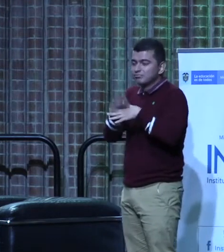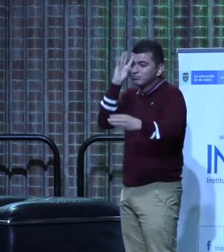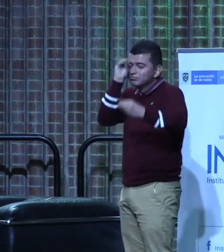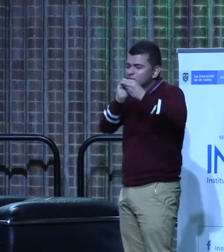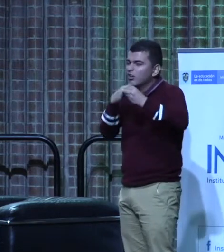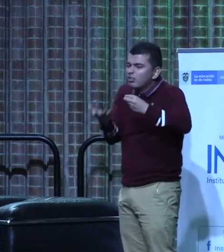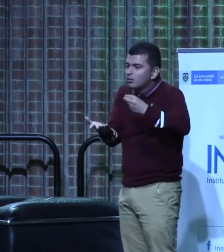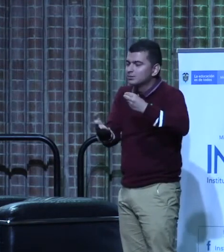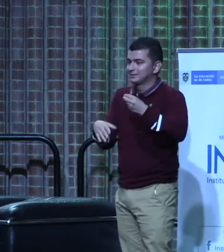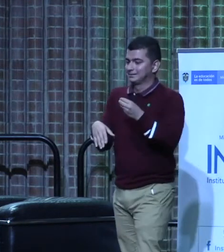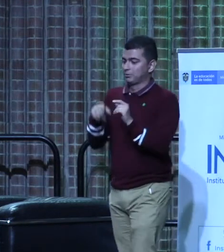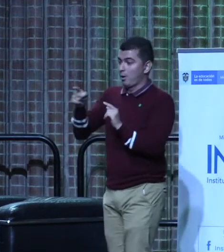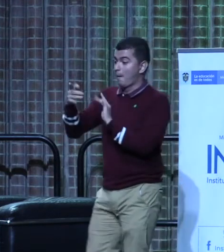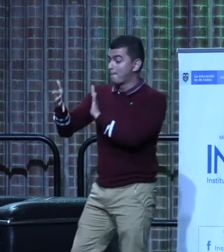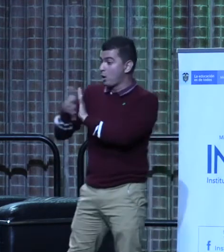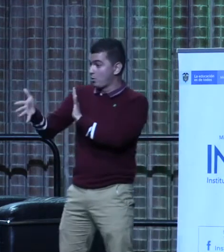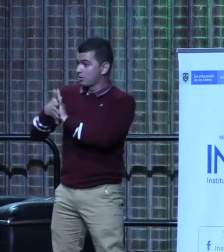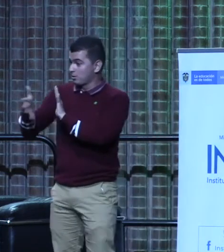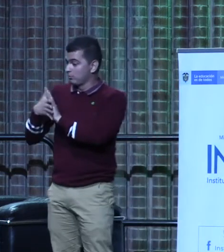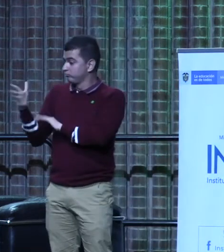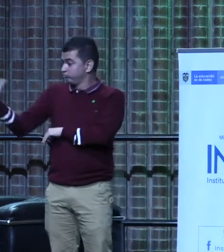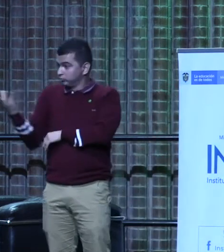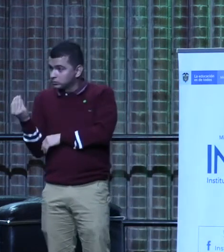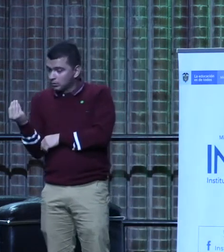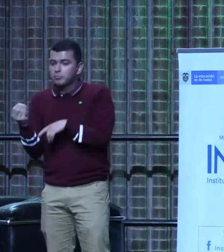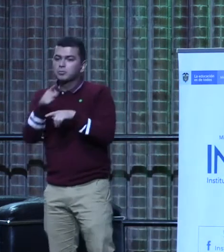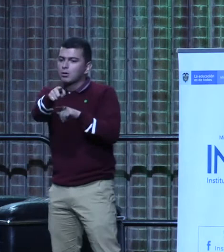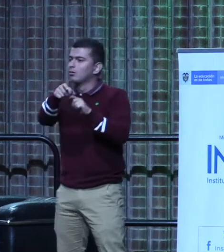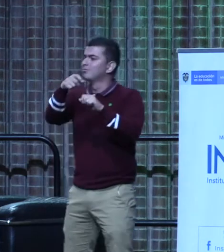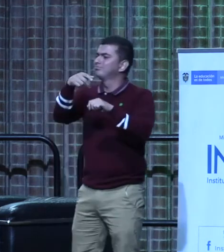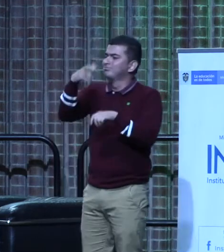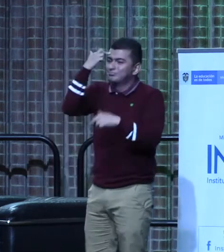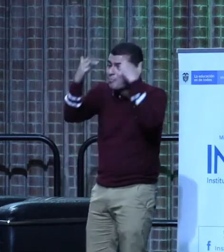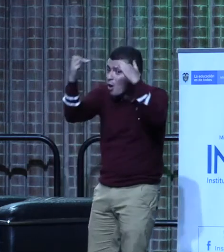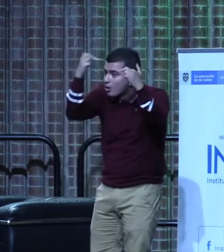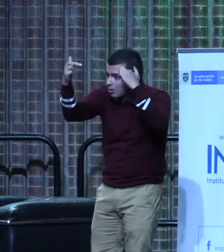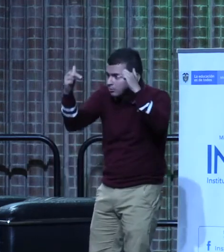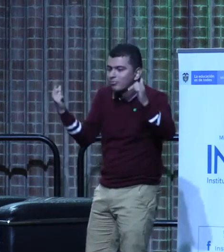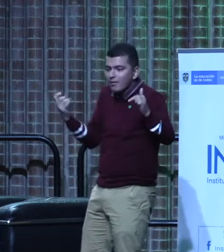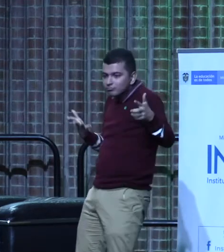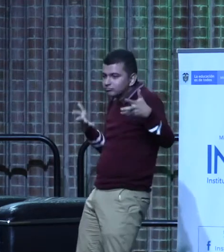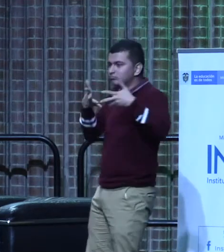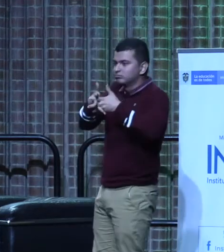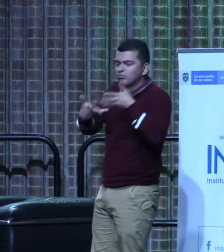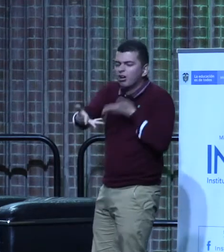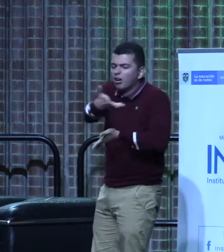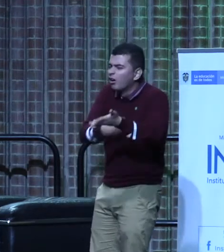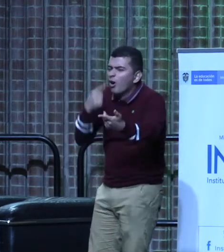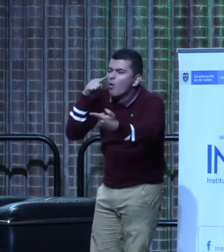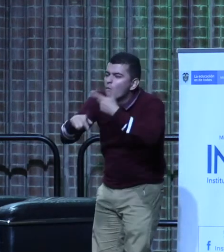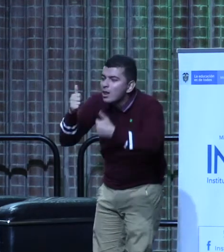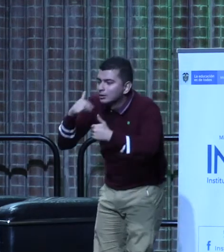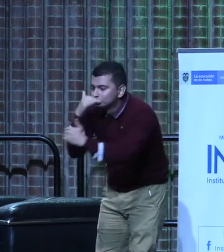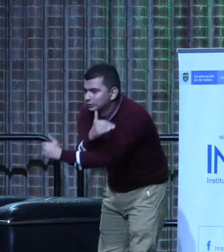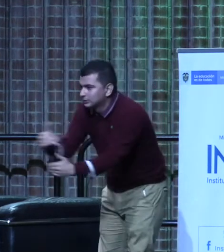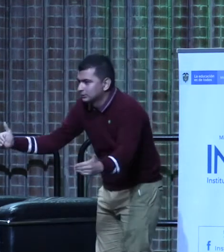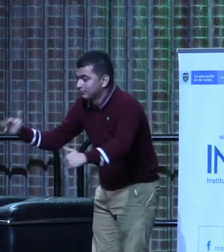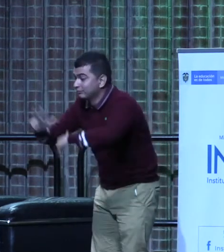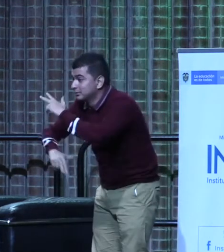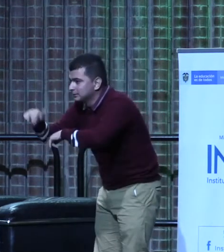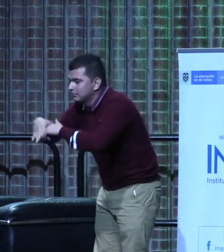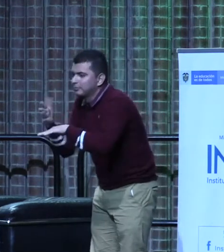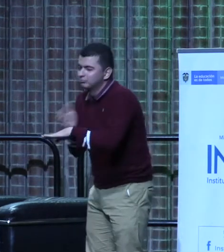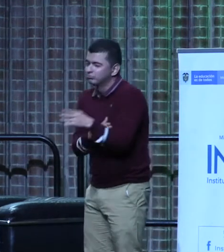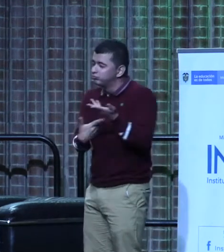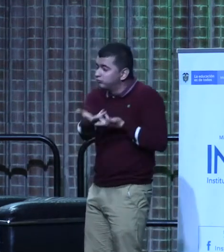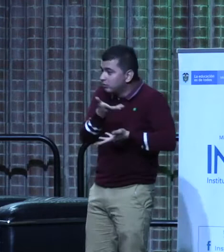secretarías, hace falta cierta integración también y articulación con el trabajo con los modelos lingüísticos, con los diferentes profesionales, para